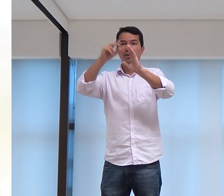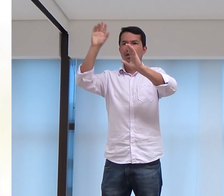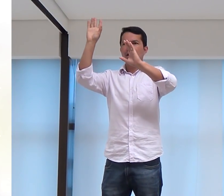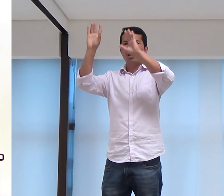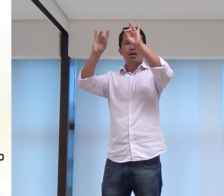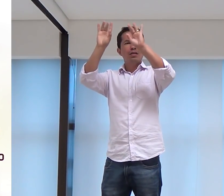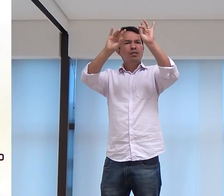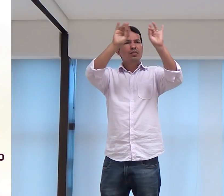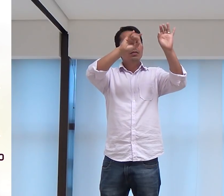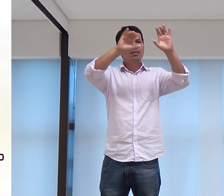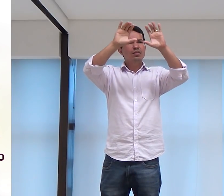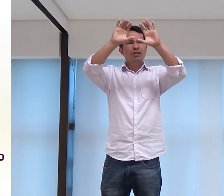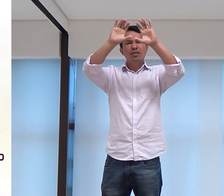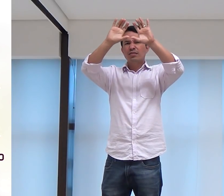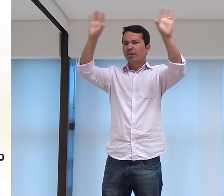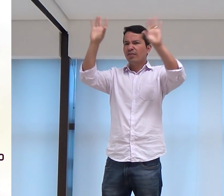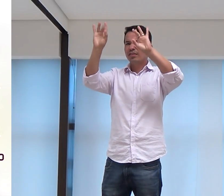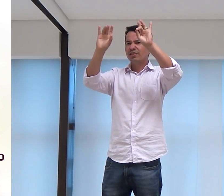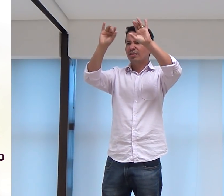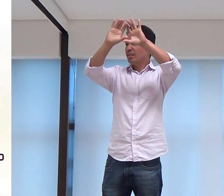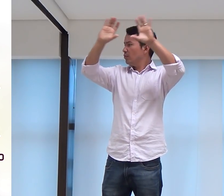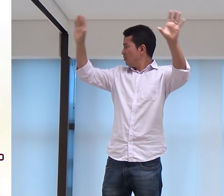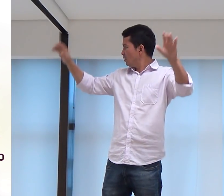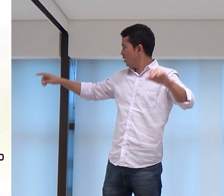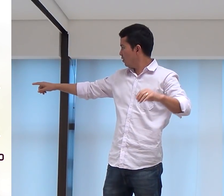Explicado. As estrelas do céu